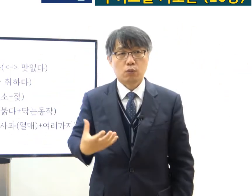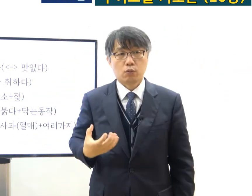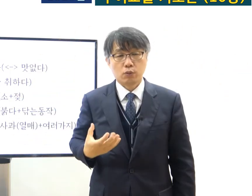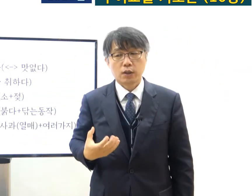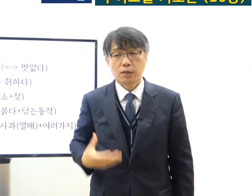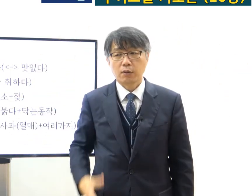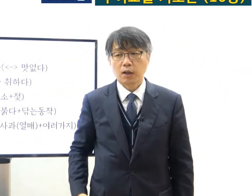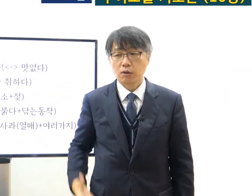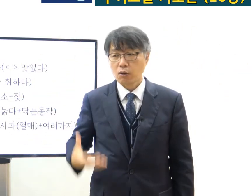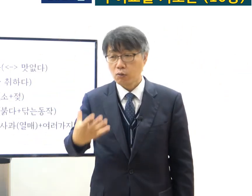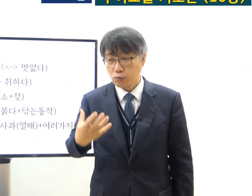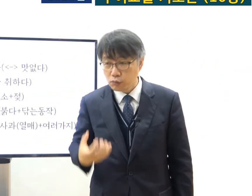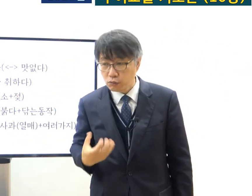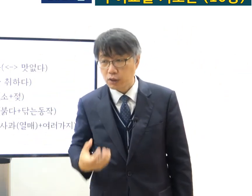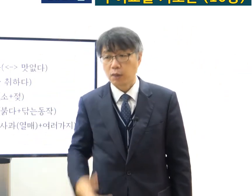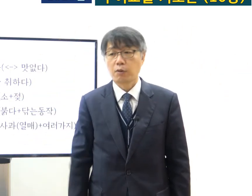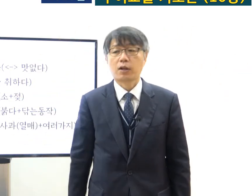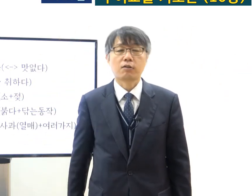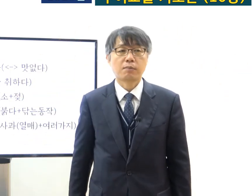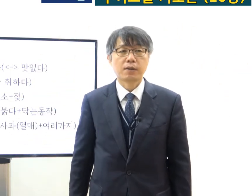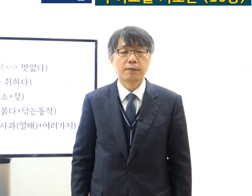우유 이렇게 표현하기도 하고 우유 이렇게 표현하기도 합니다. 네.